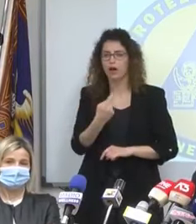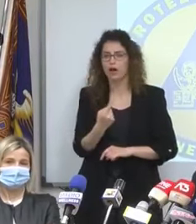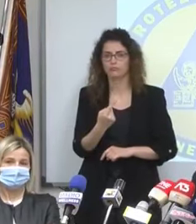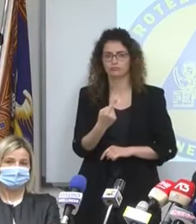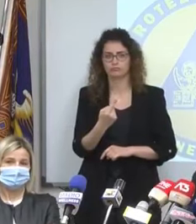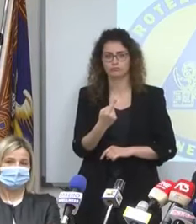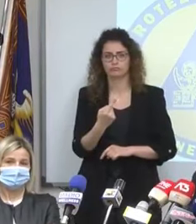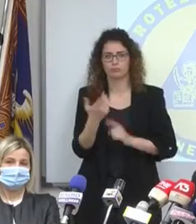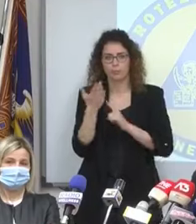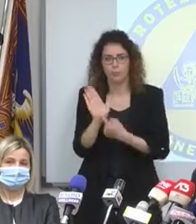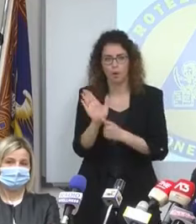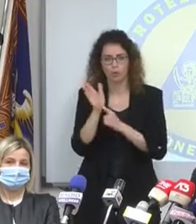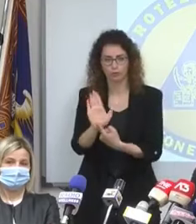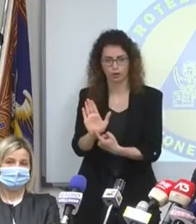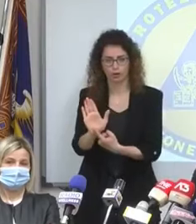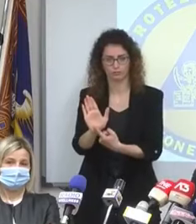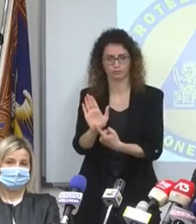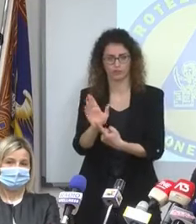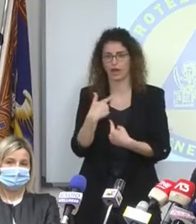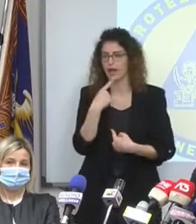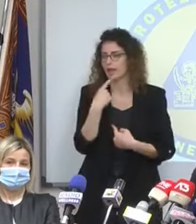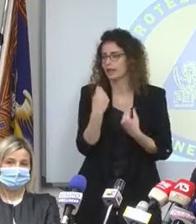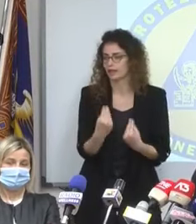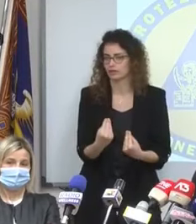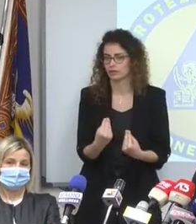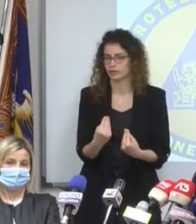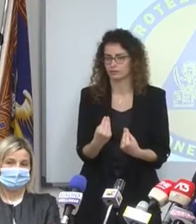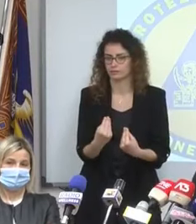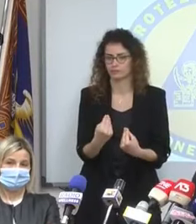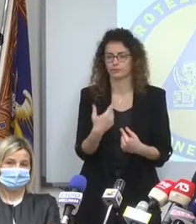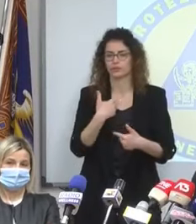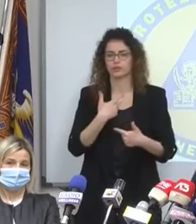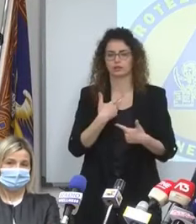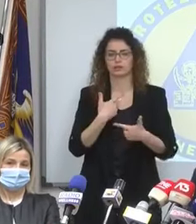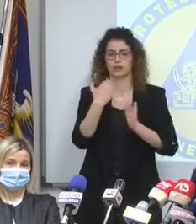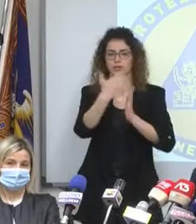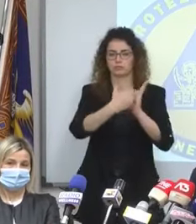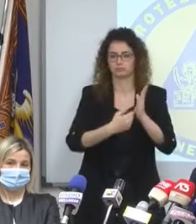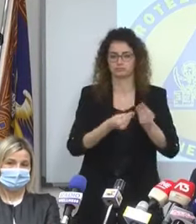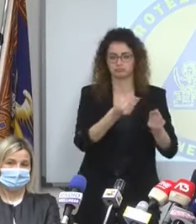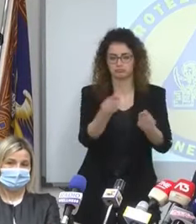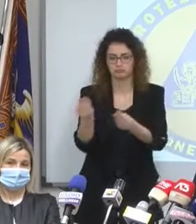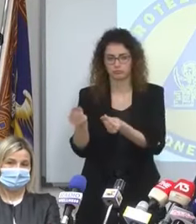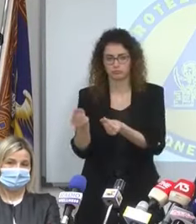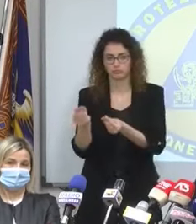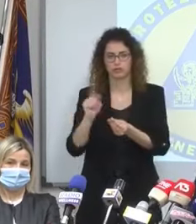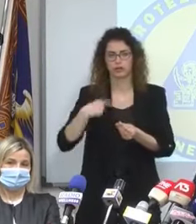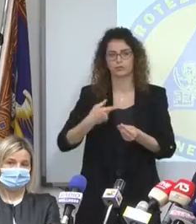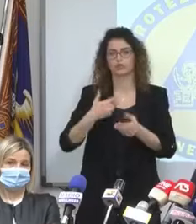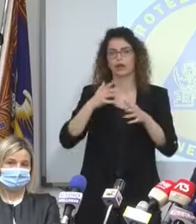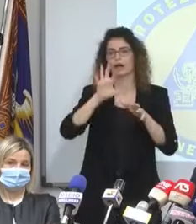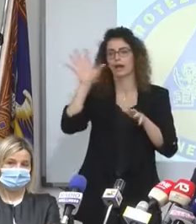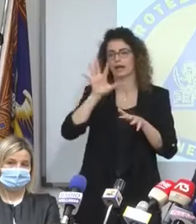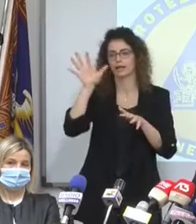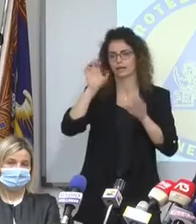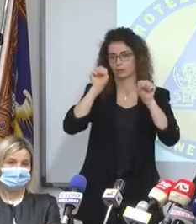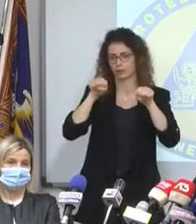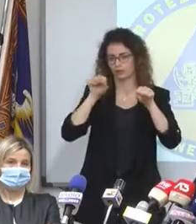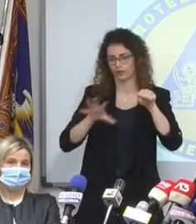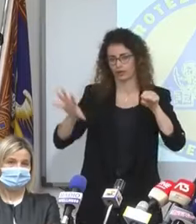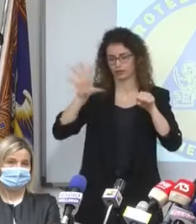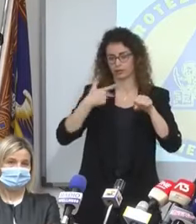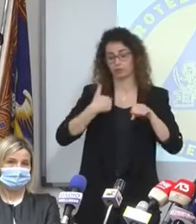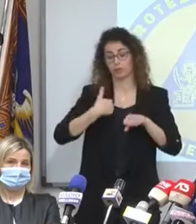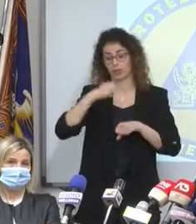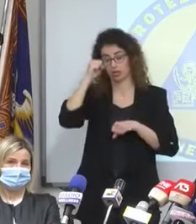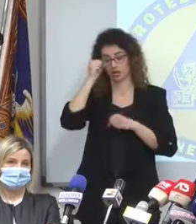fuori. Quindi cosa volete che vi dica? Noi diamo delle indicazioni, dopodiché ci sono gli esempi veneti. Io penso